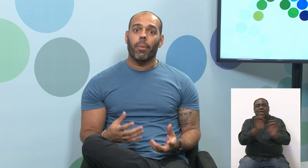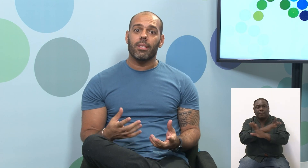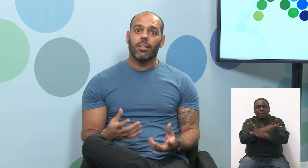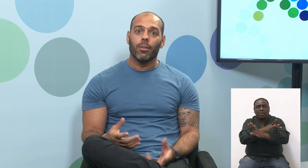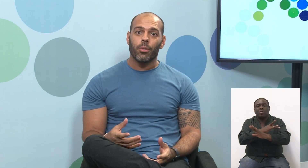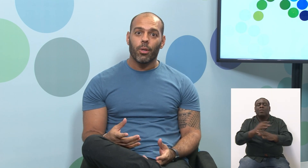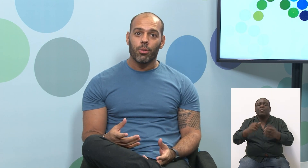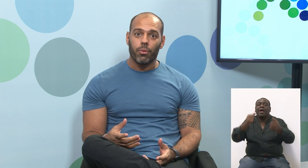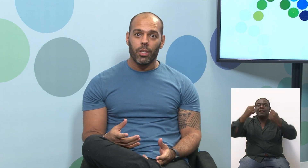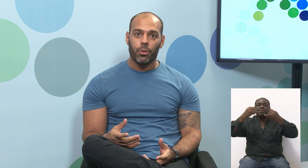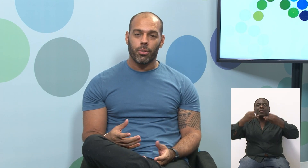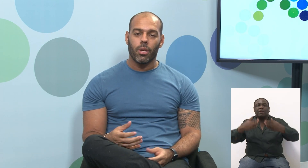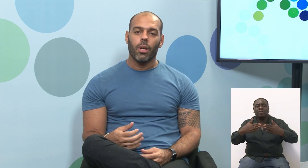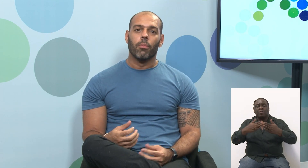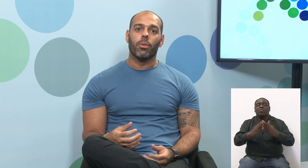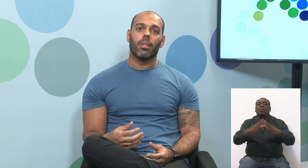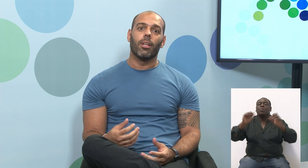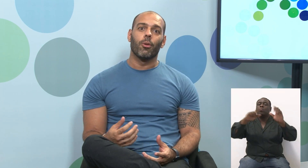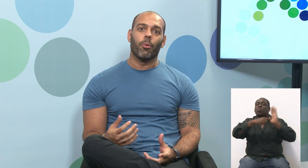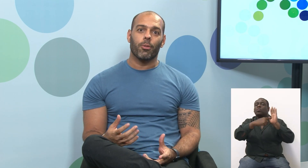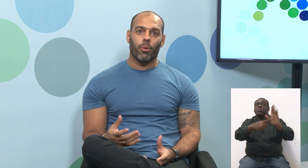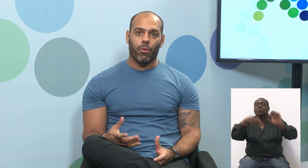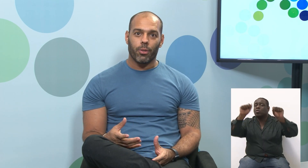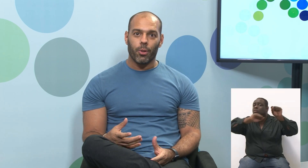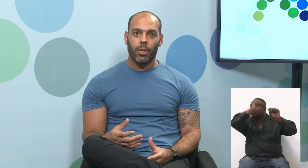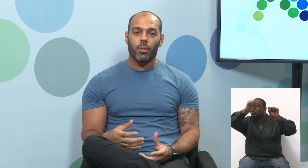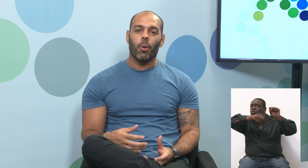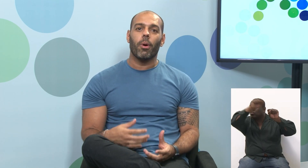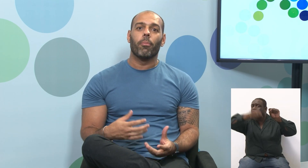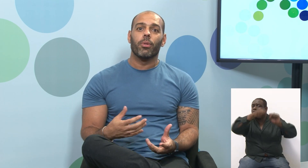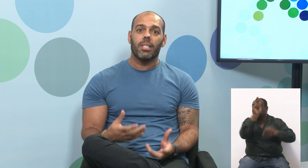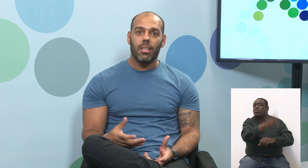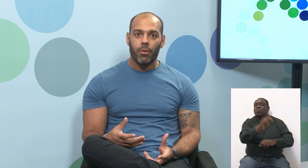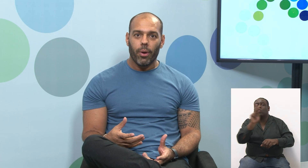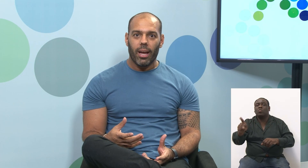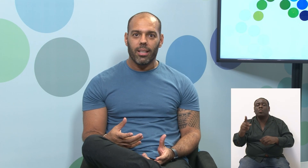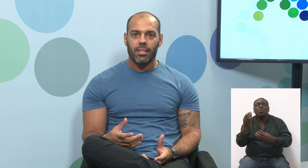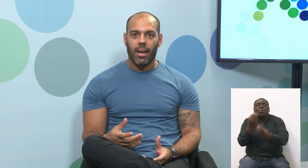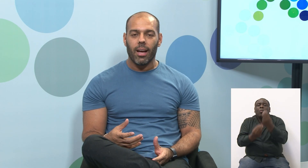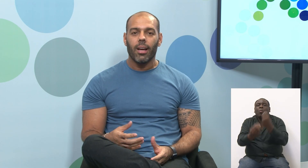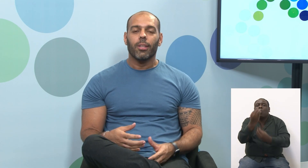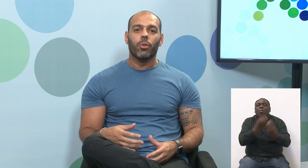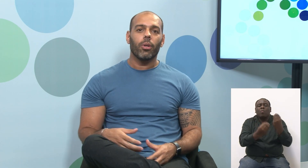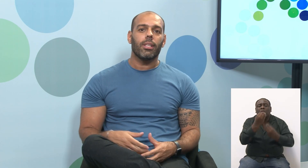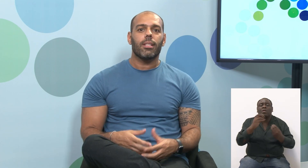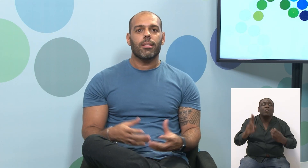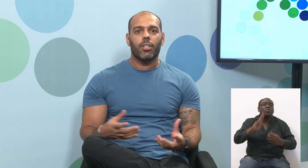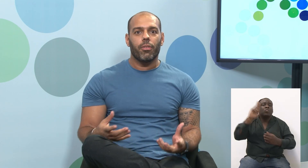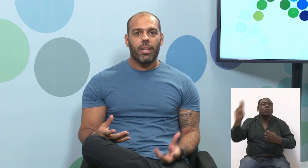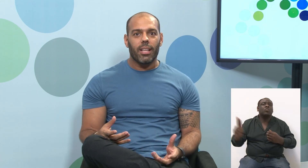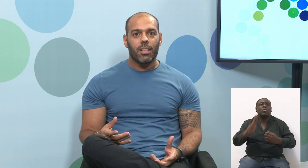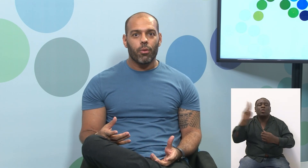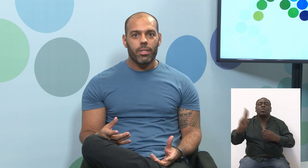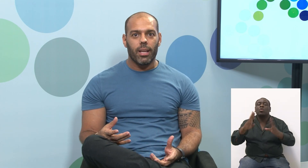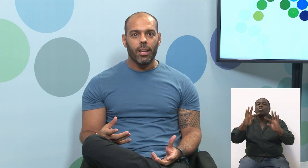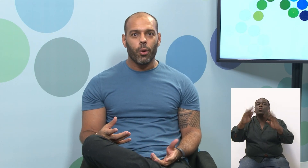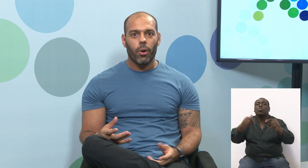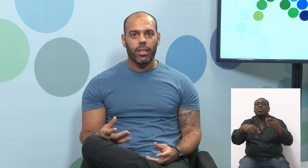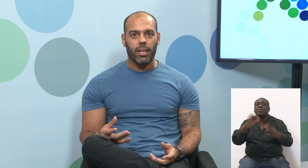hoje apresentando os seus vídeos, mostrando para os professores como é possível realizar todas essas atividades que você elencou